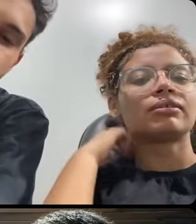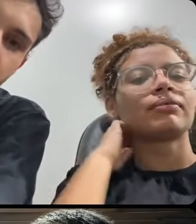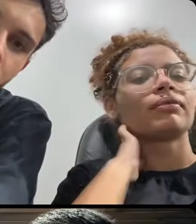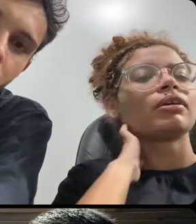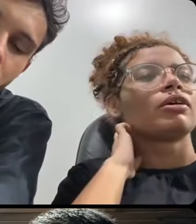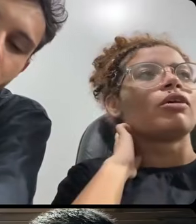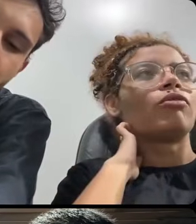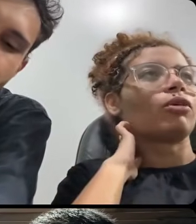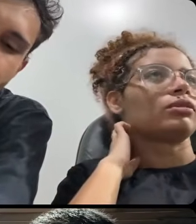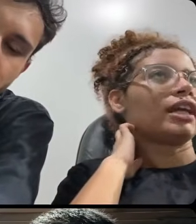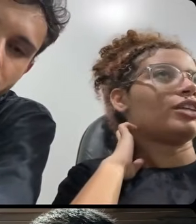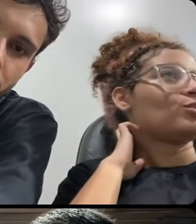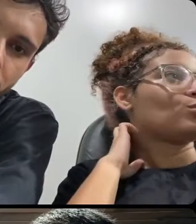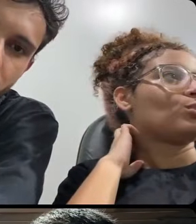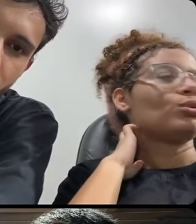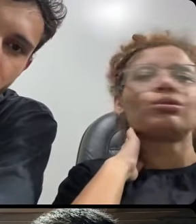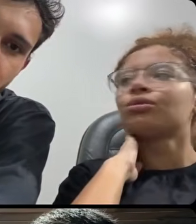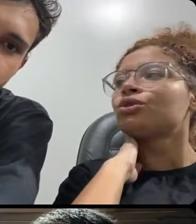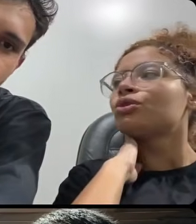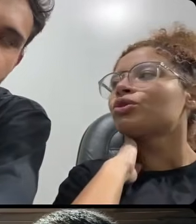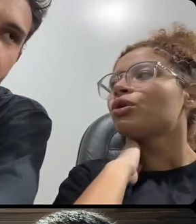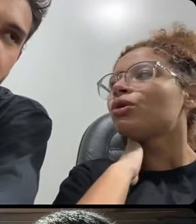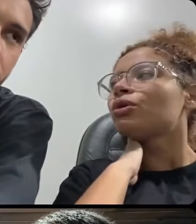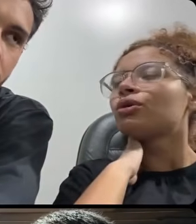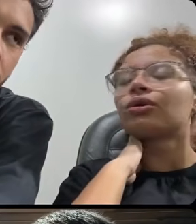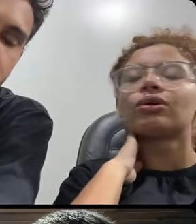em janeiro. Voltei em julho.